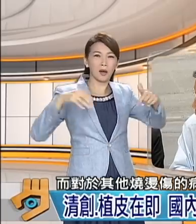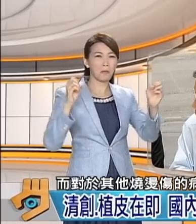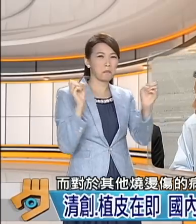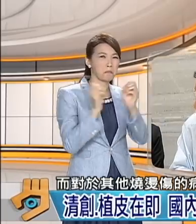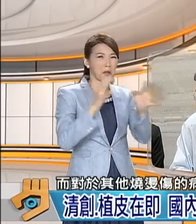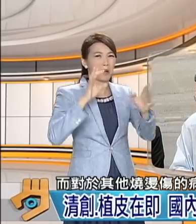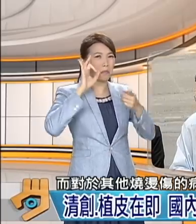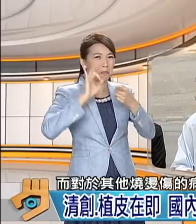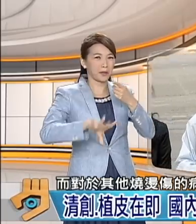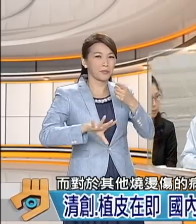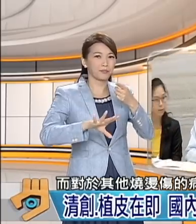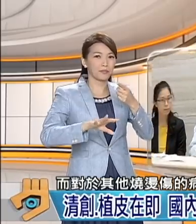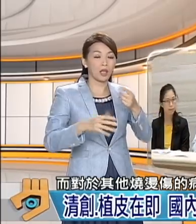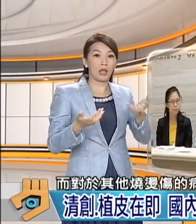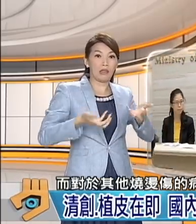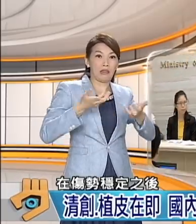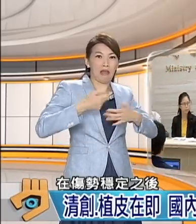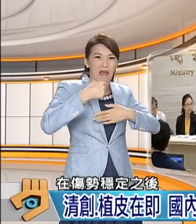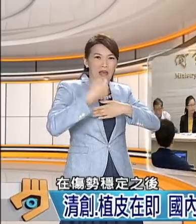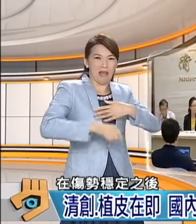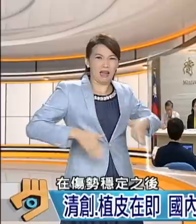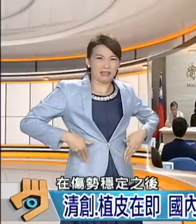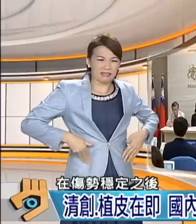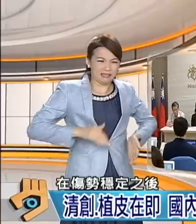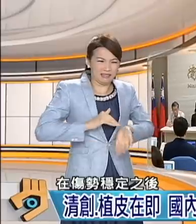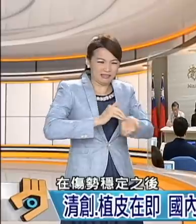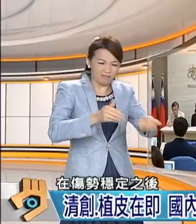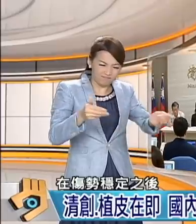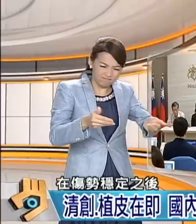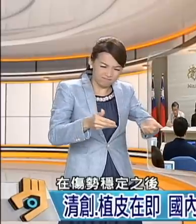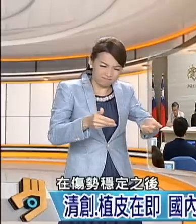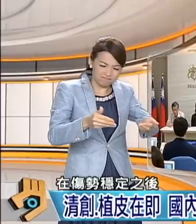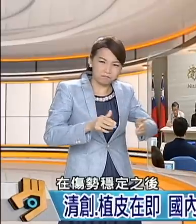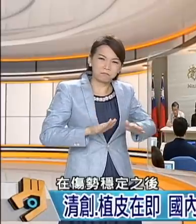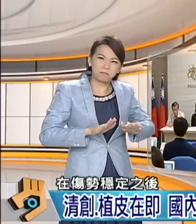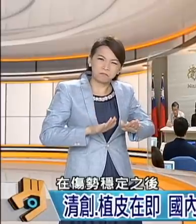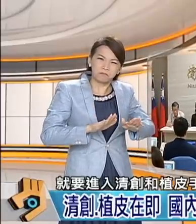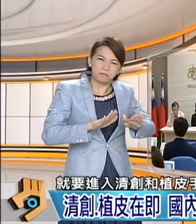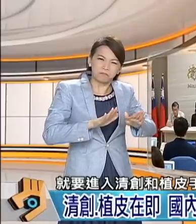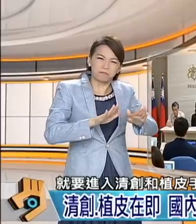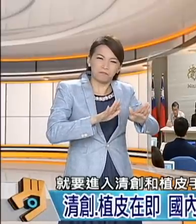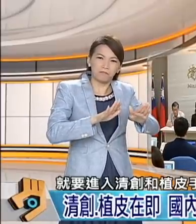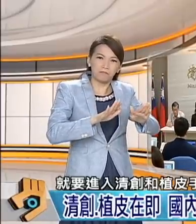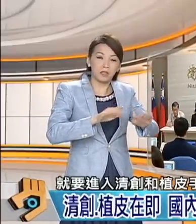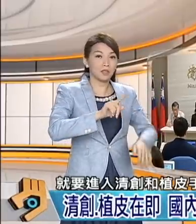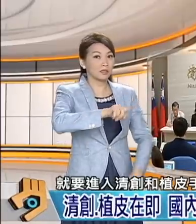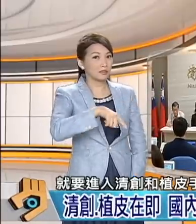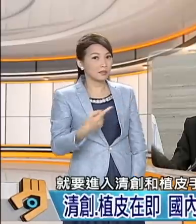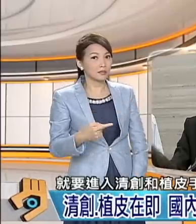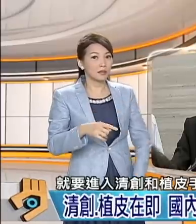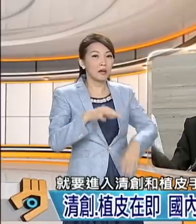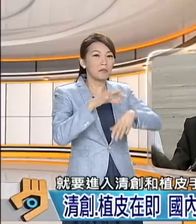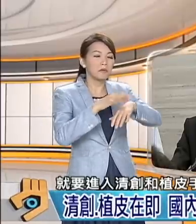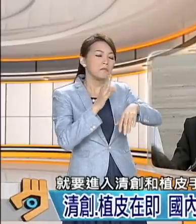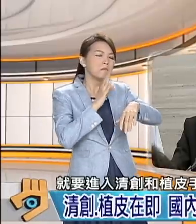烫伤的病患，在伤势稳定之后，就要进入清创还有植皮手